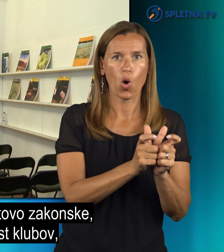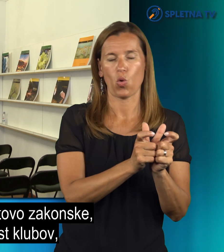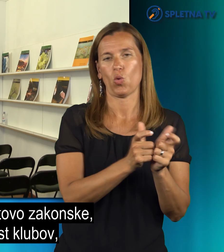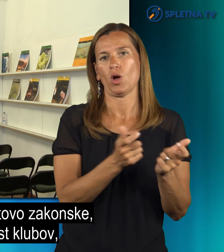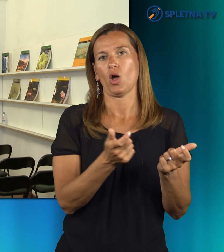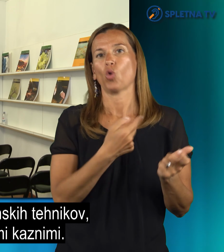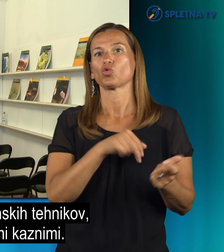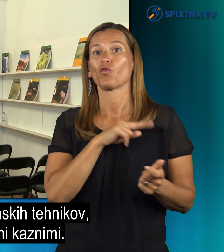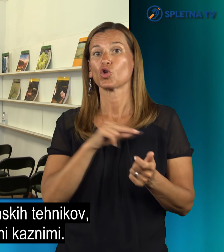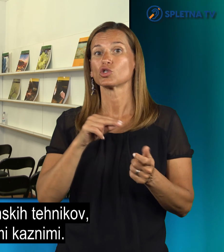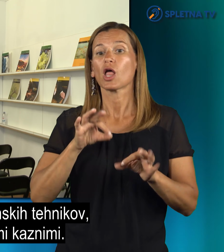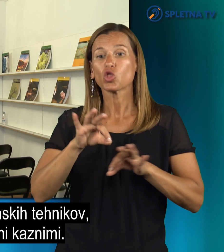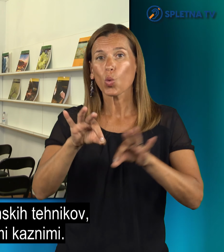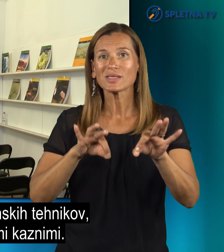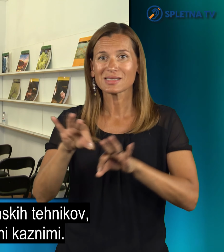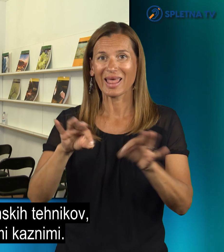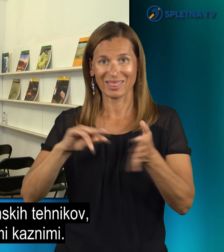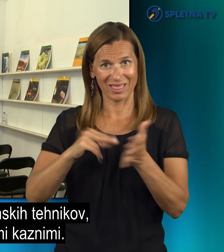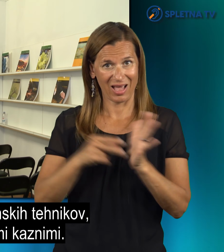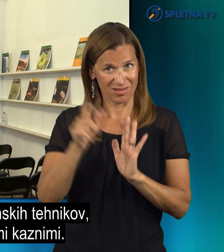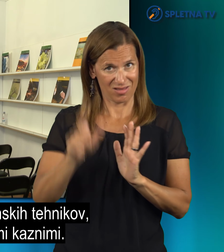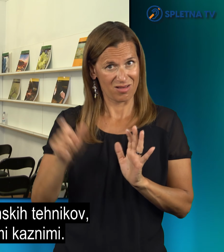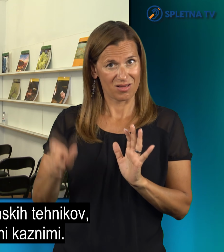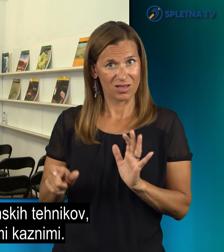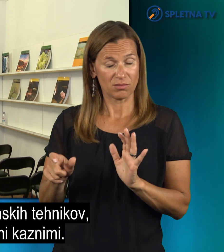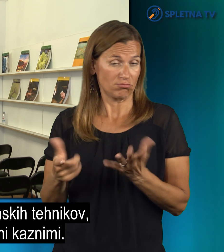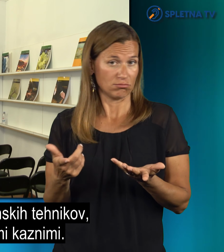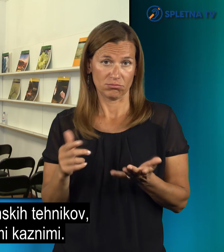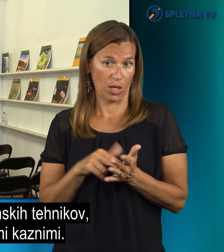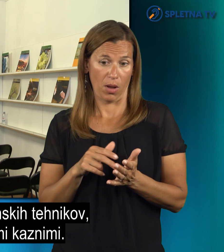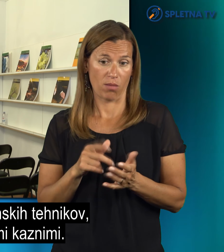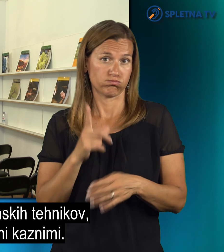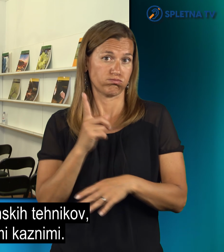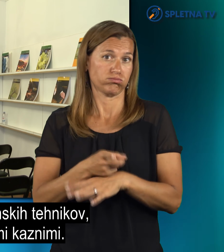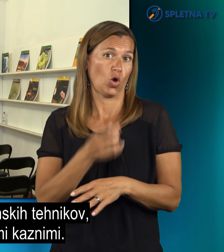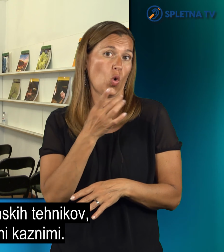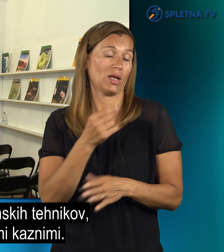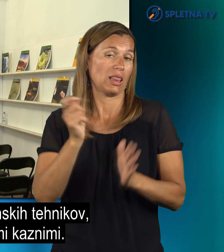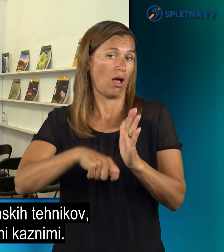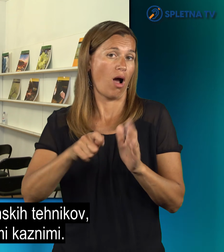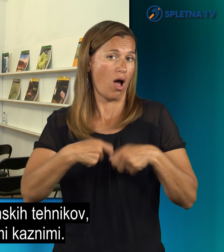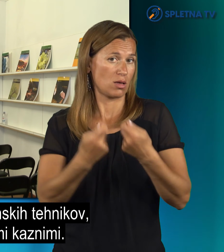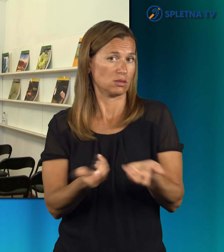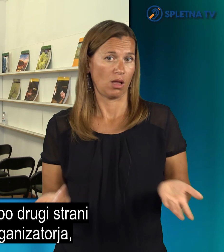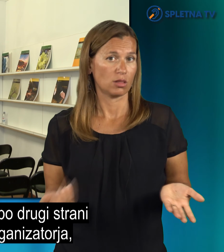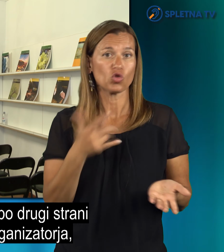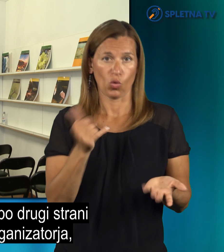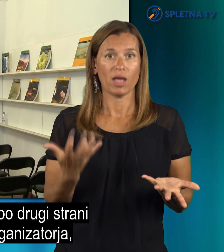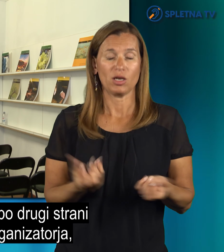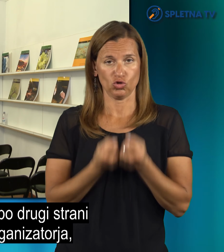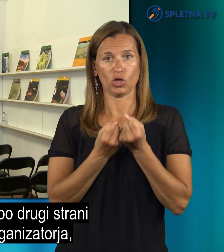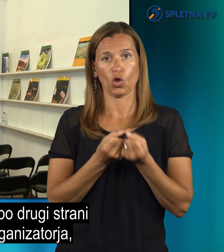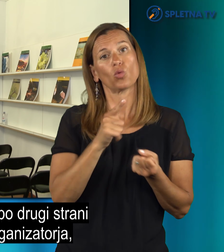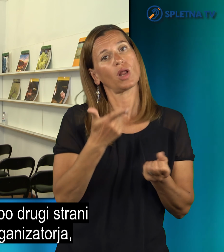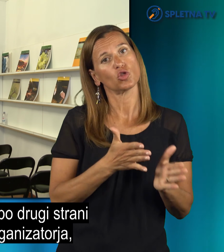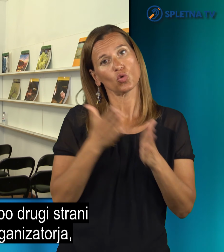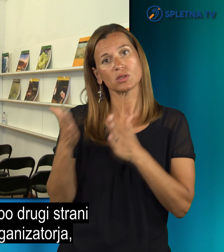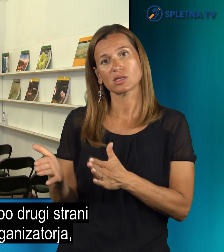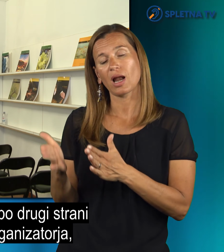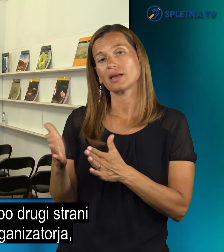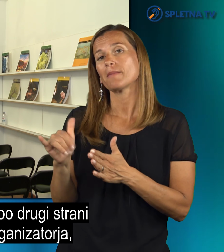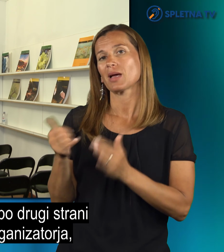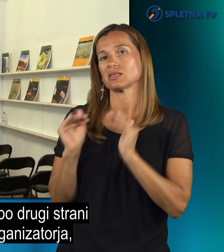odgovornost klubov, odgovornost tonskih tehnikov za konkretnimi kaznimi. Ne? To je rešitev in pa na